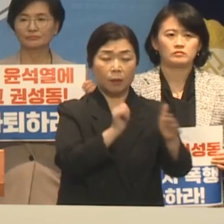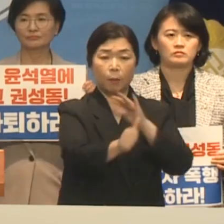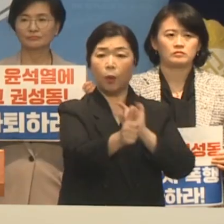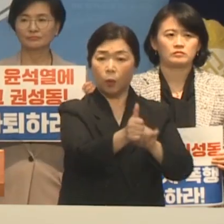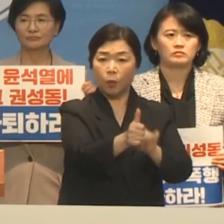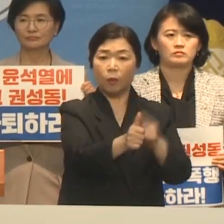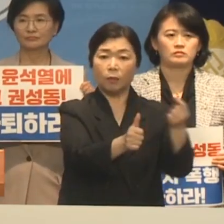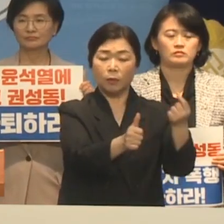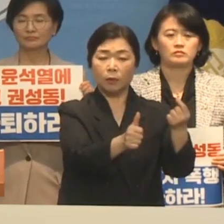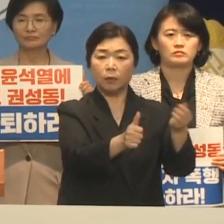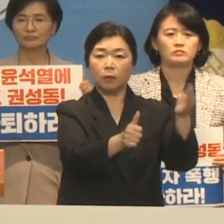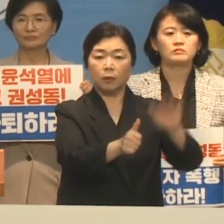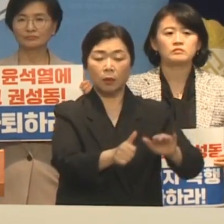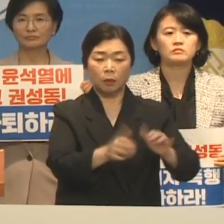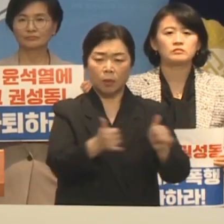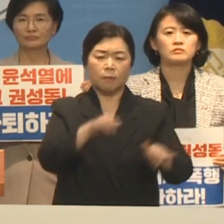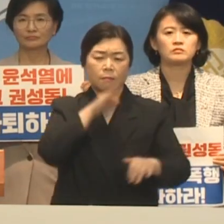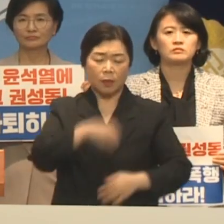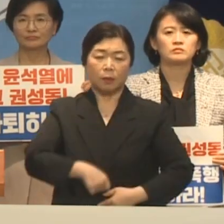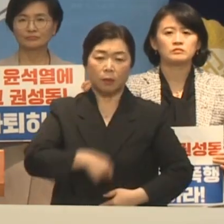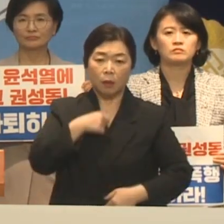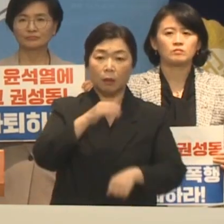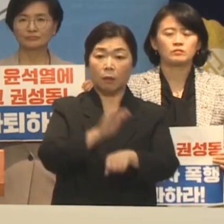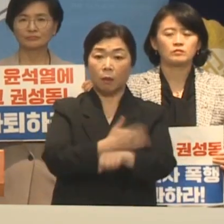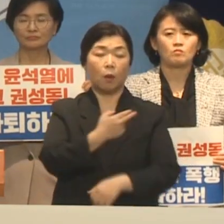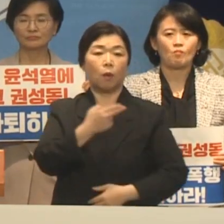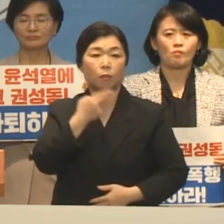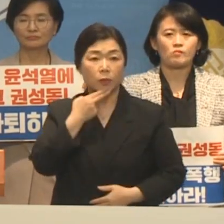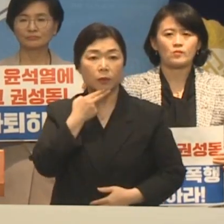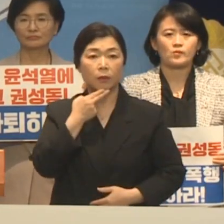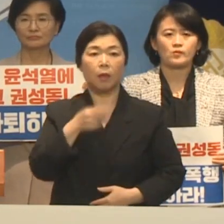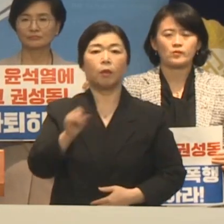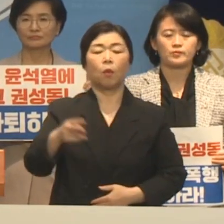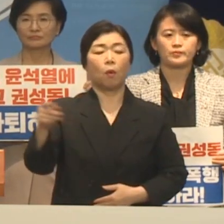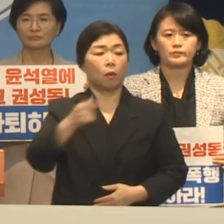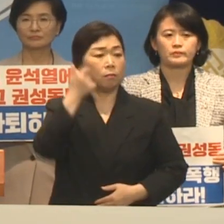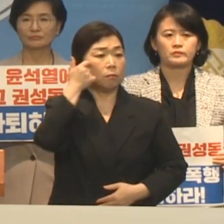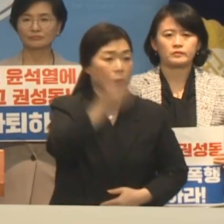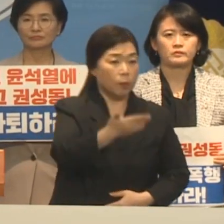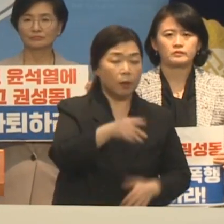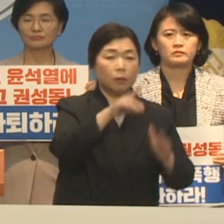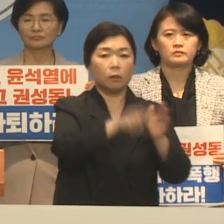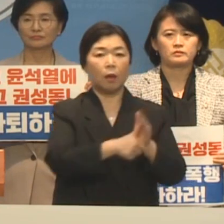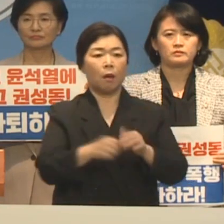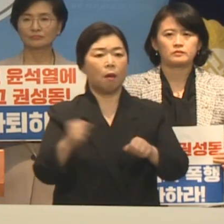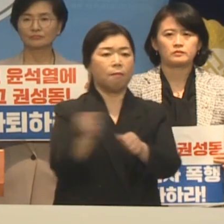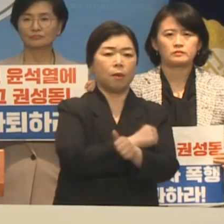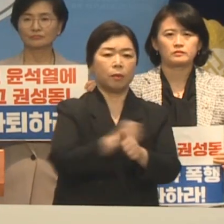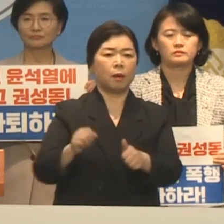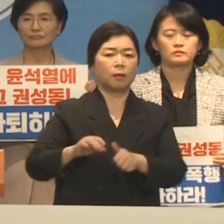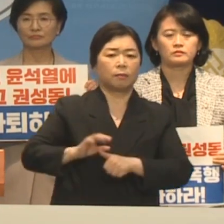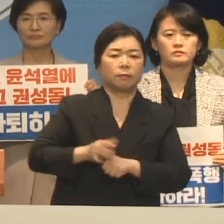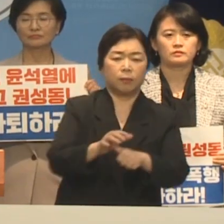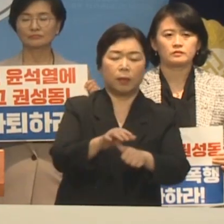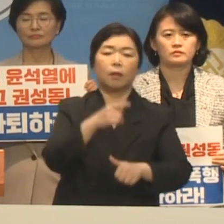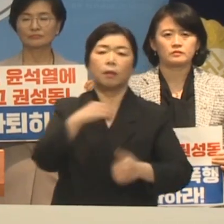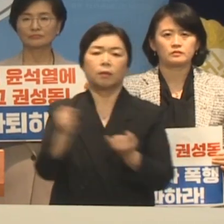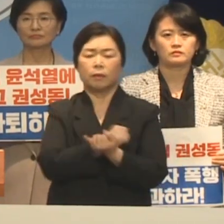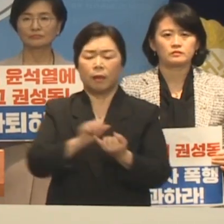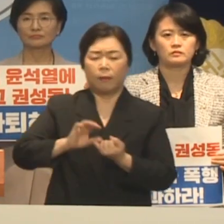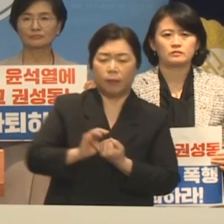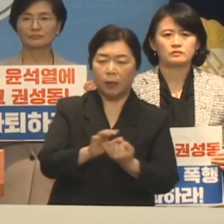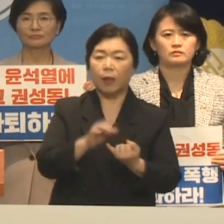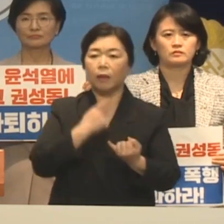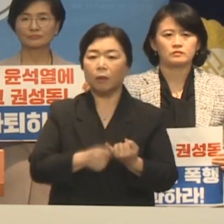원내대표로서 국민에게 제대로 된 사과도 하지 않으면서 그에 대해 질문하는 기자를 폭력으로 제압하는 행위는